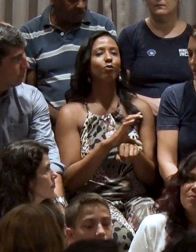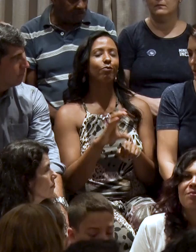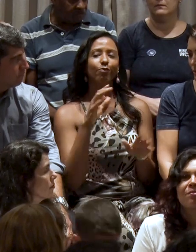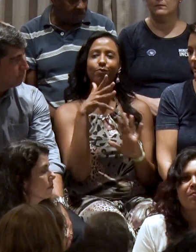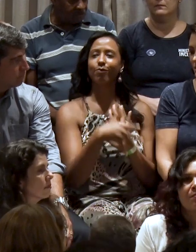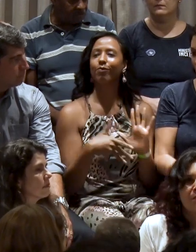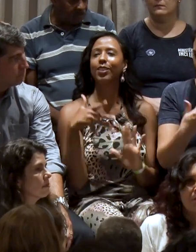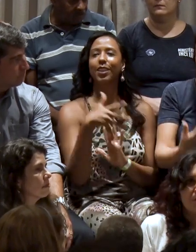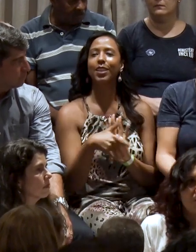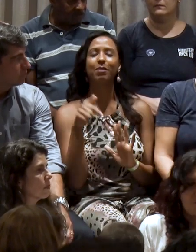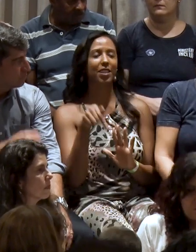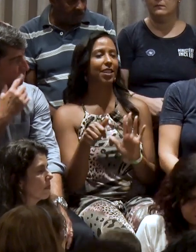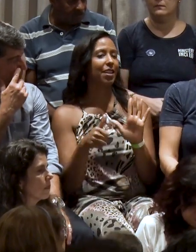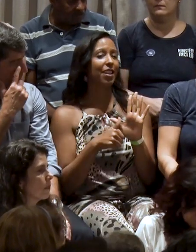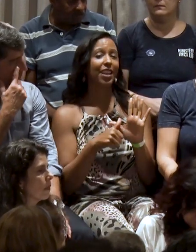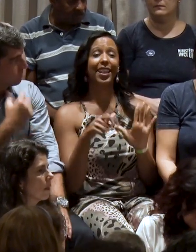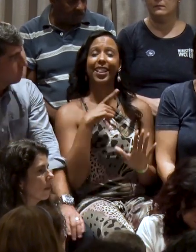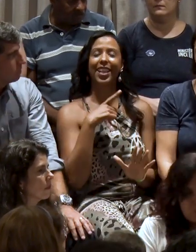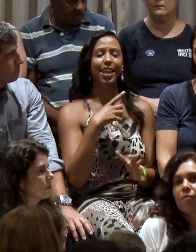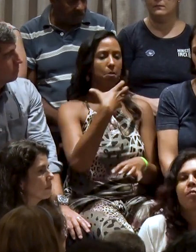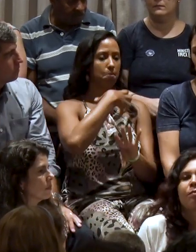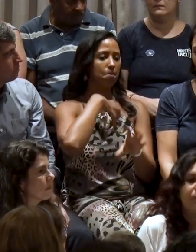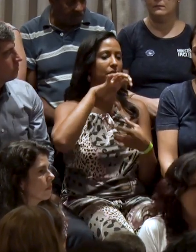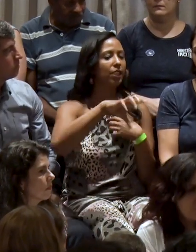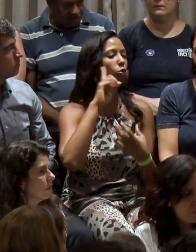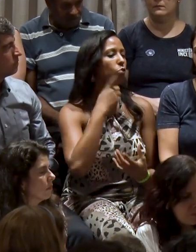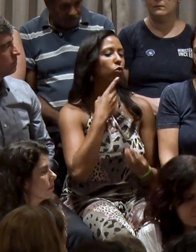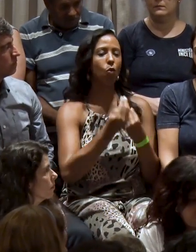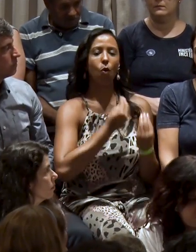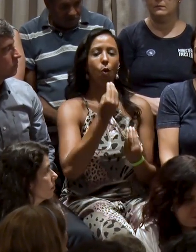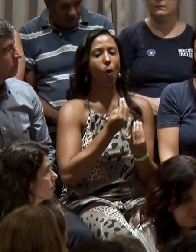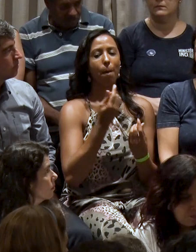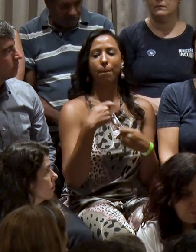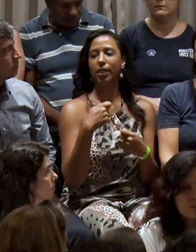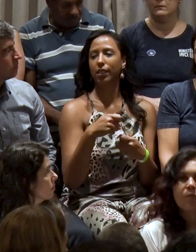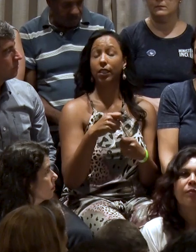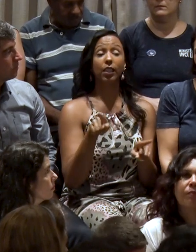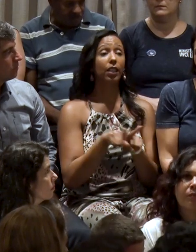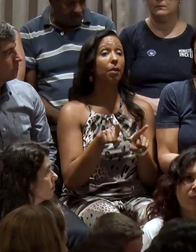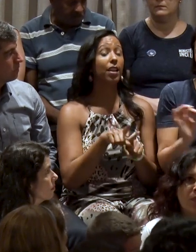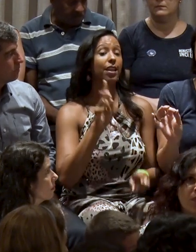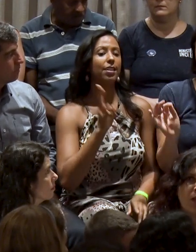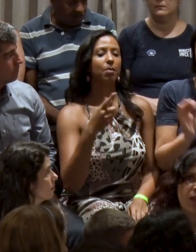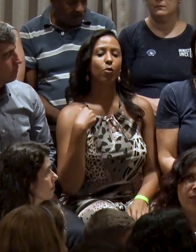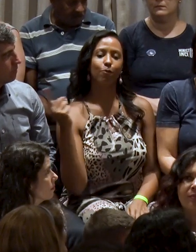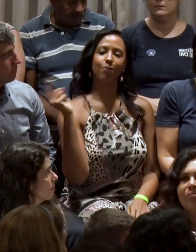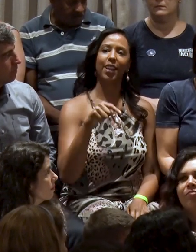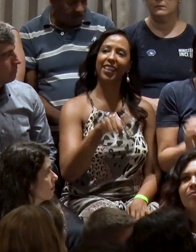muito importante também para a sociedade ter empatia pelo surdo. Então, toda vez que eu venho ao Rio, se eu puder estender um pouquinho para poder passar, estar